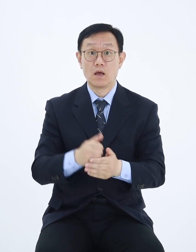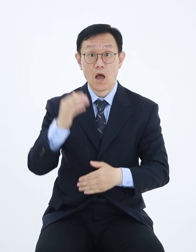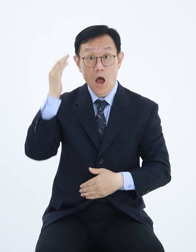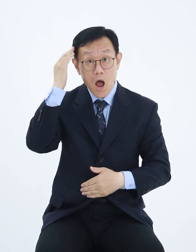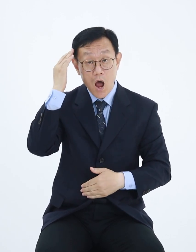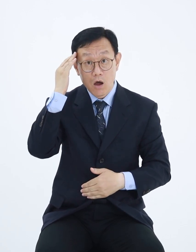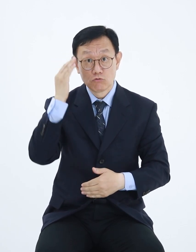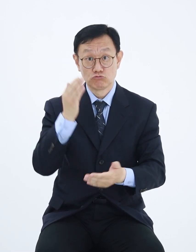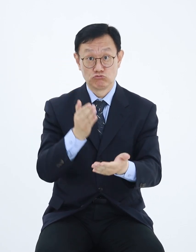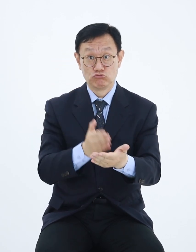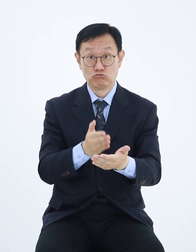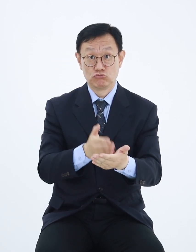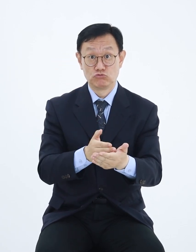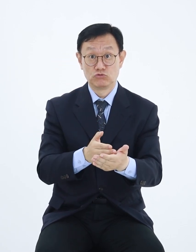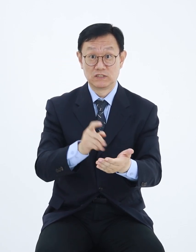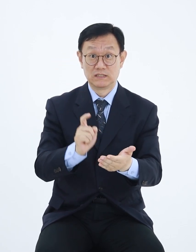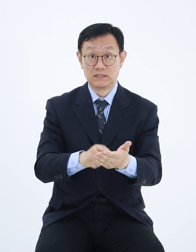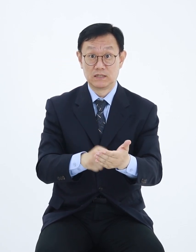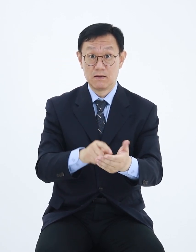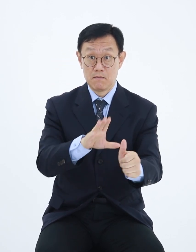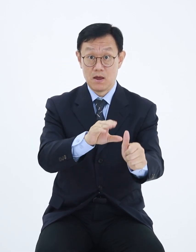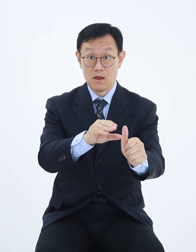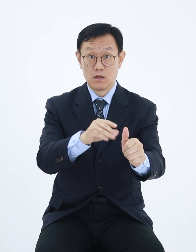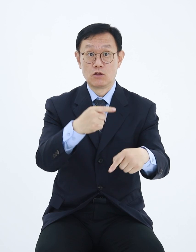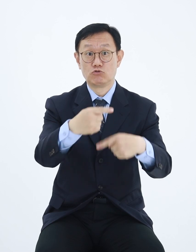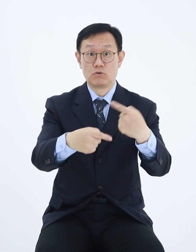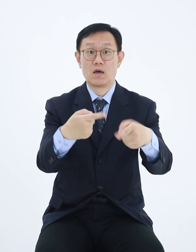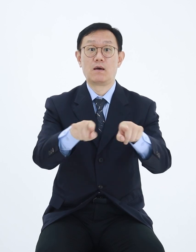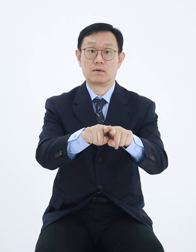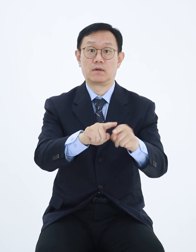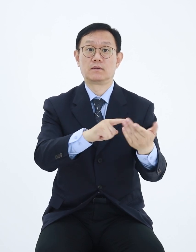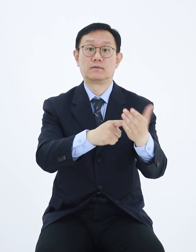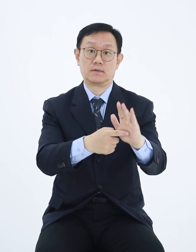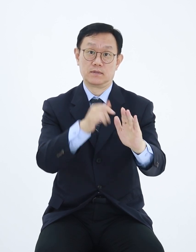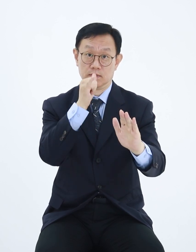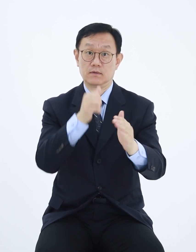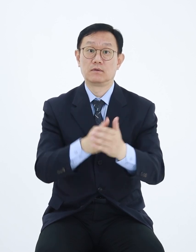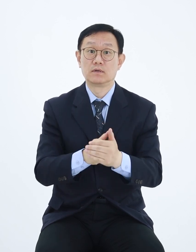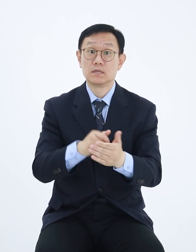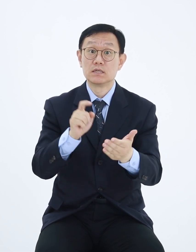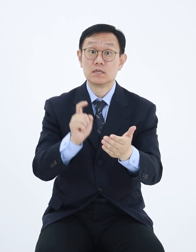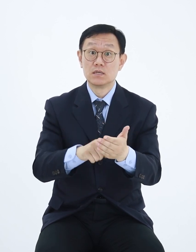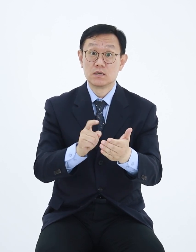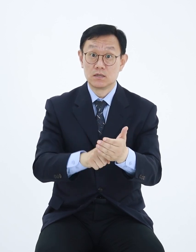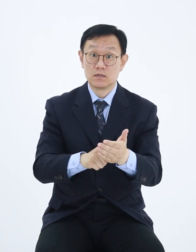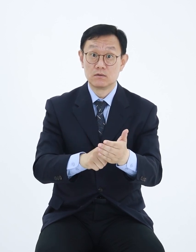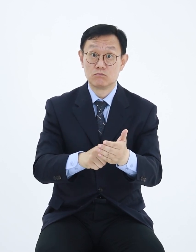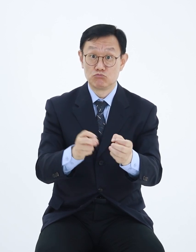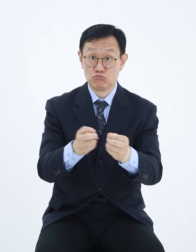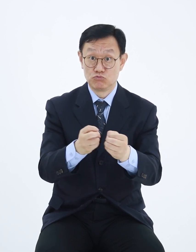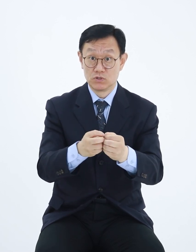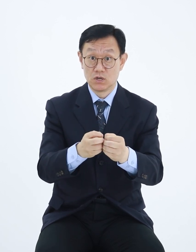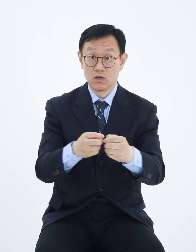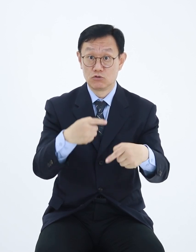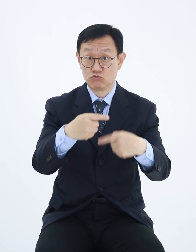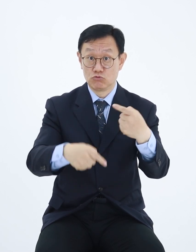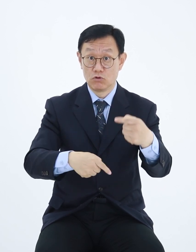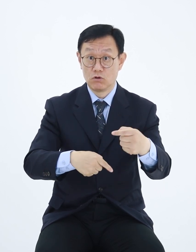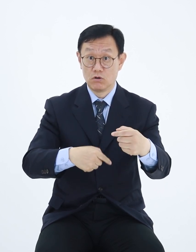뉴스나 재난방송을 할 때 수어를 함께 제공하고 있습니다. 또 긴급 재난 문자도 수어 동영상으로 볼 수